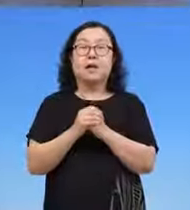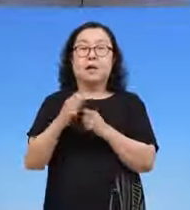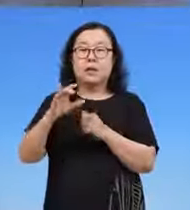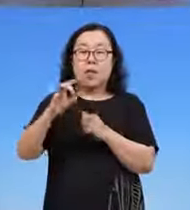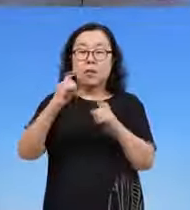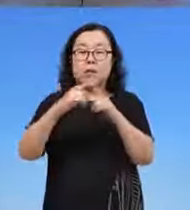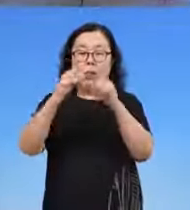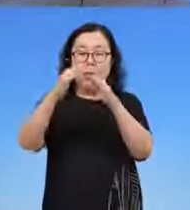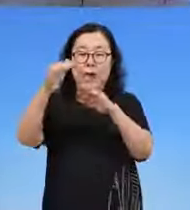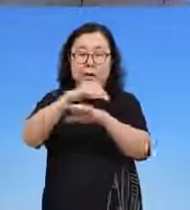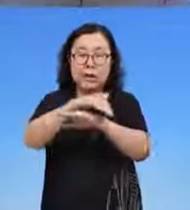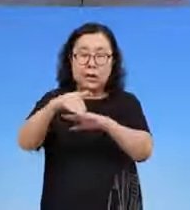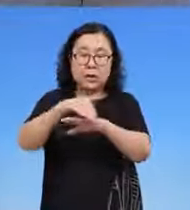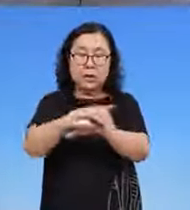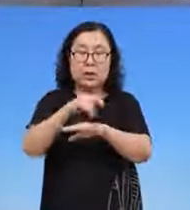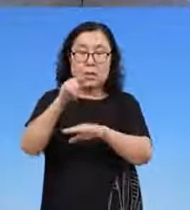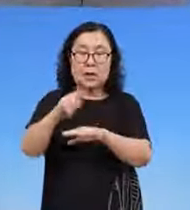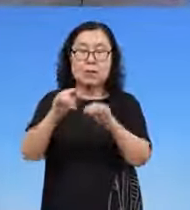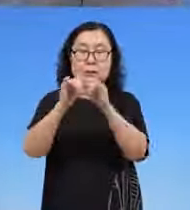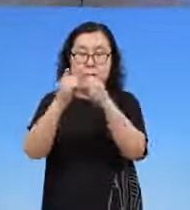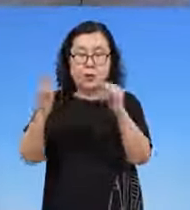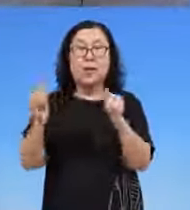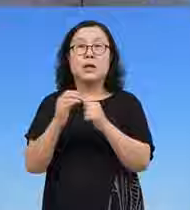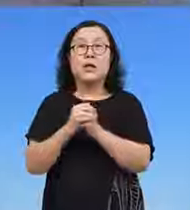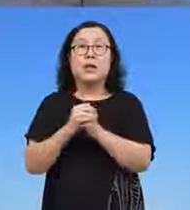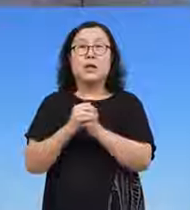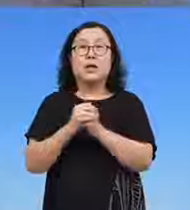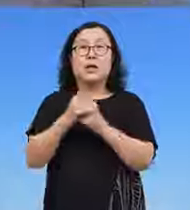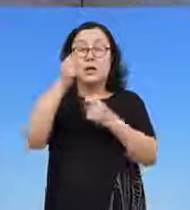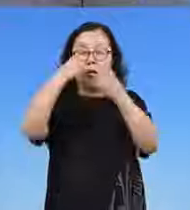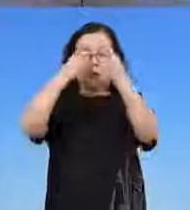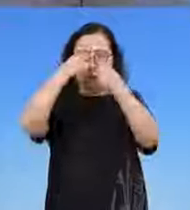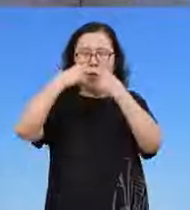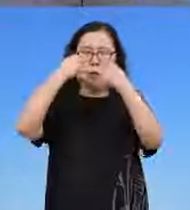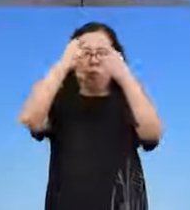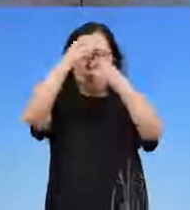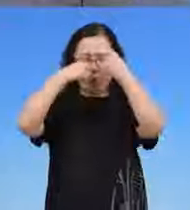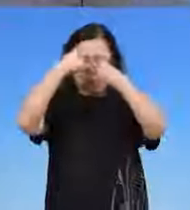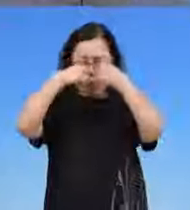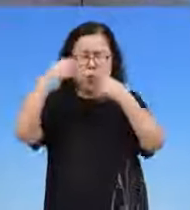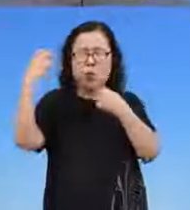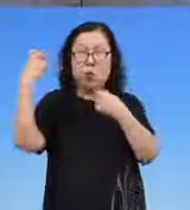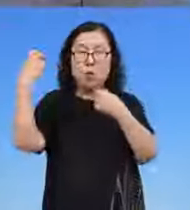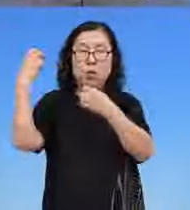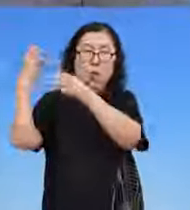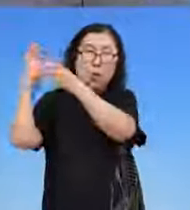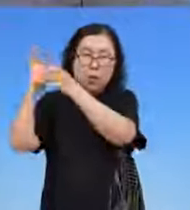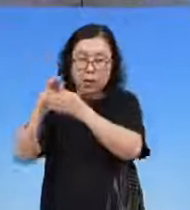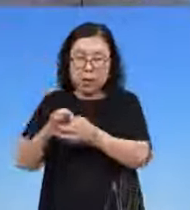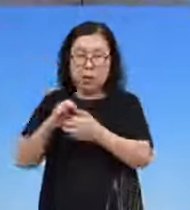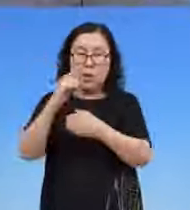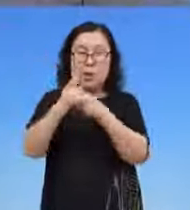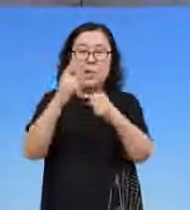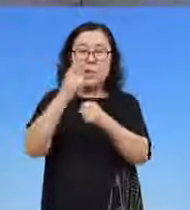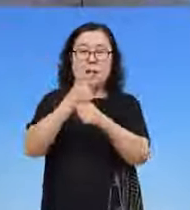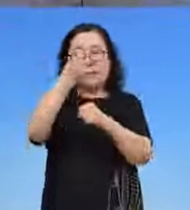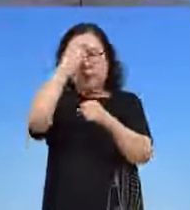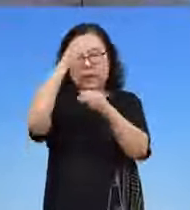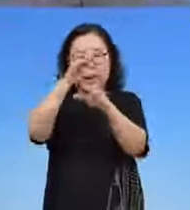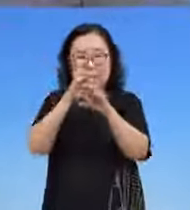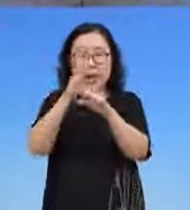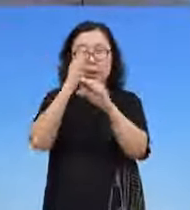처음 들어오신 이분께서 이 낯설고 낯선 이 환경 속에서 울고 또 울고 울고 또 울고, 그렇게